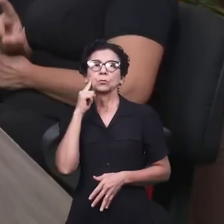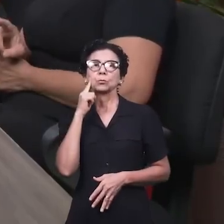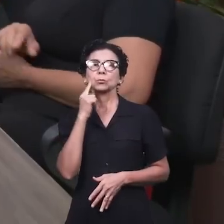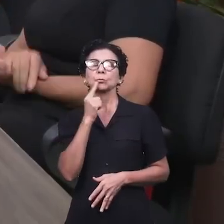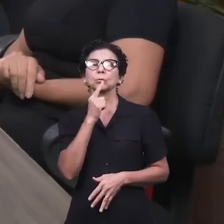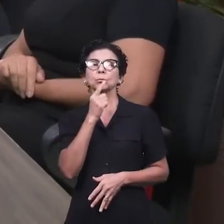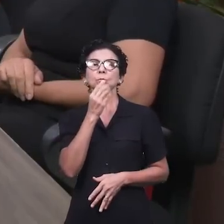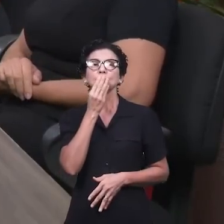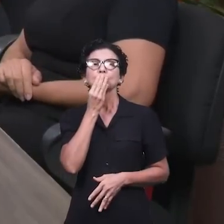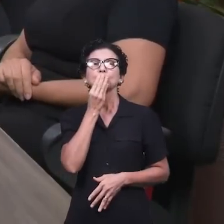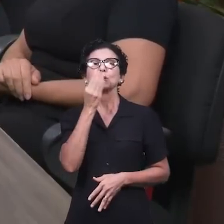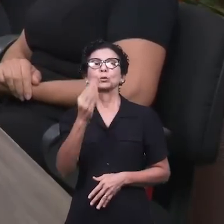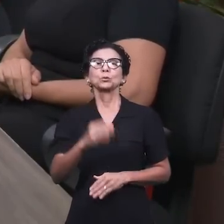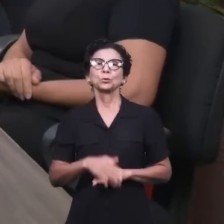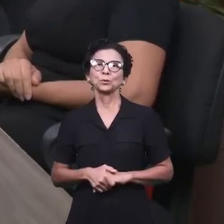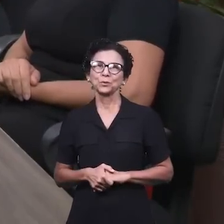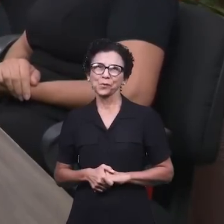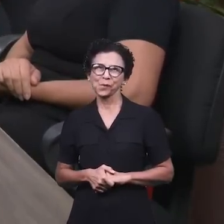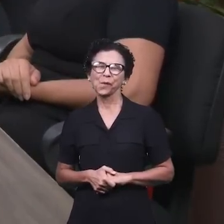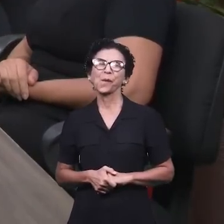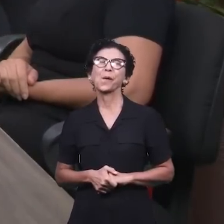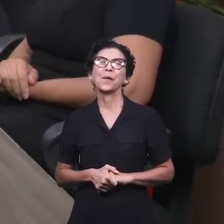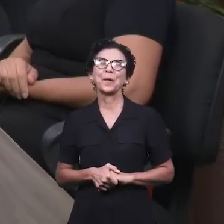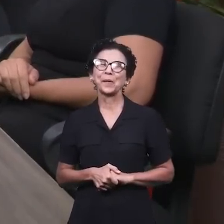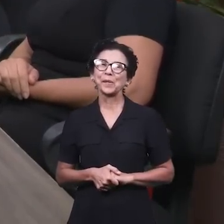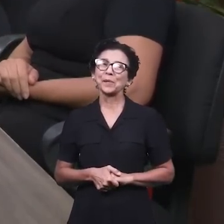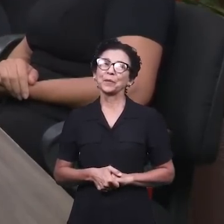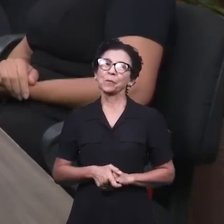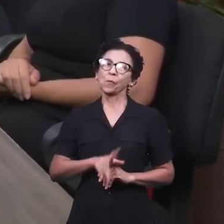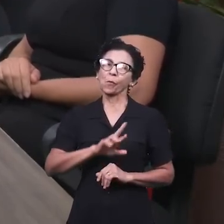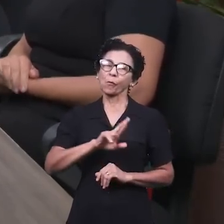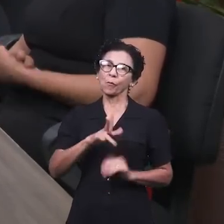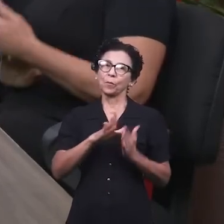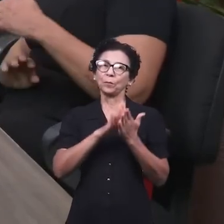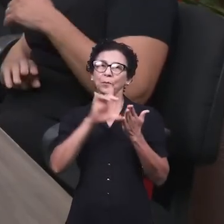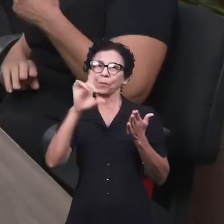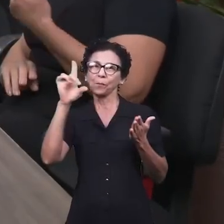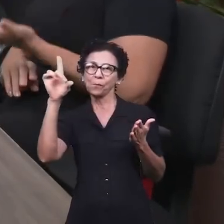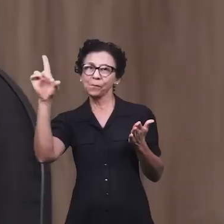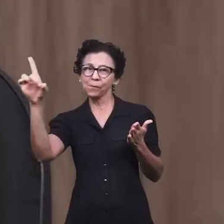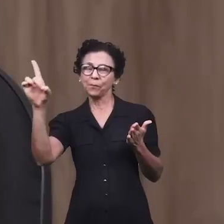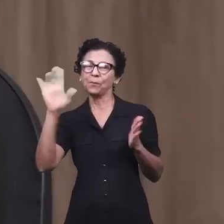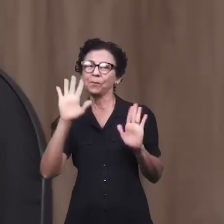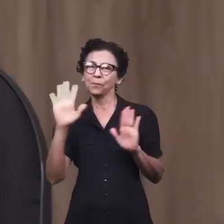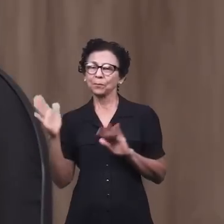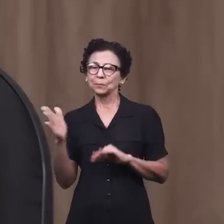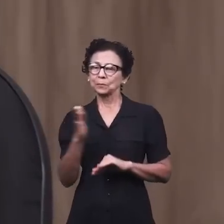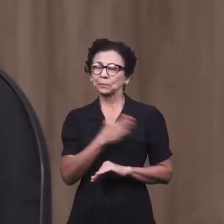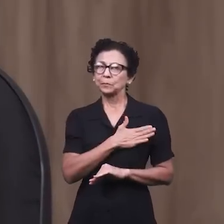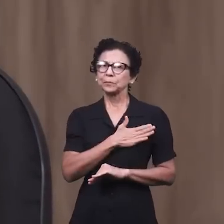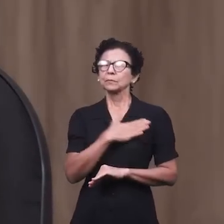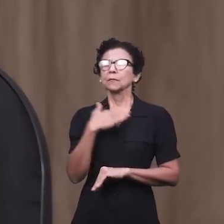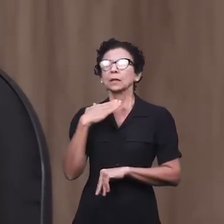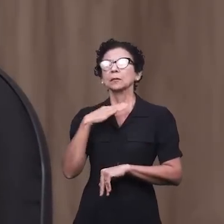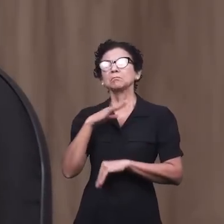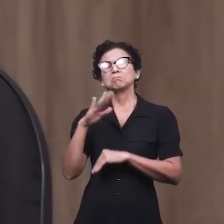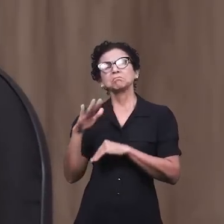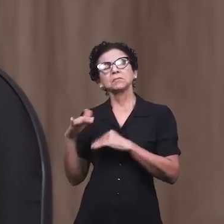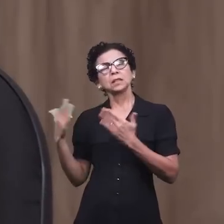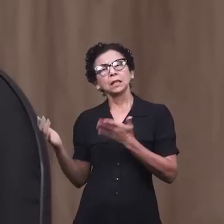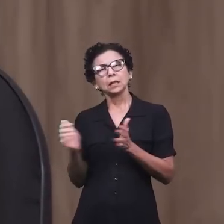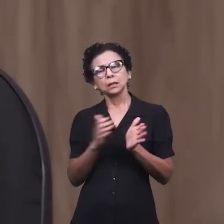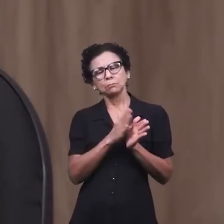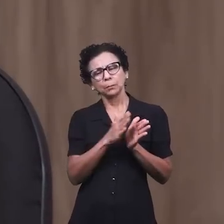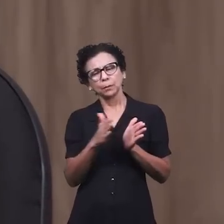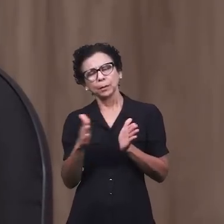o contrário do que o Senhor tem nos ensinado através da palavra do Senhor. Isso é verdade. E com o tempo, esse professor, através da